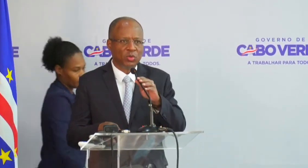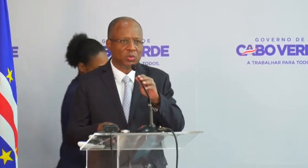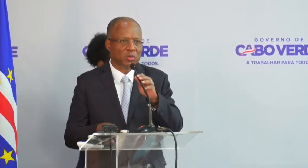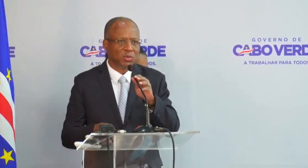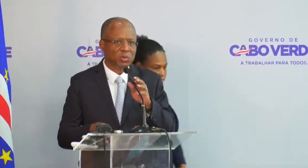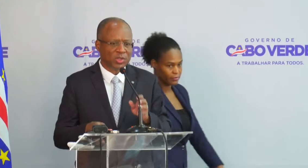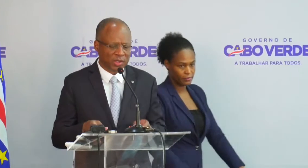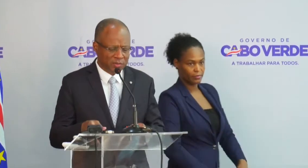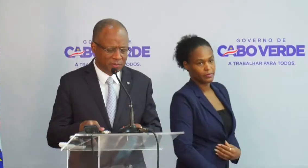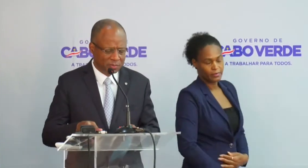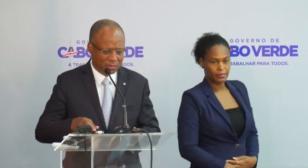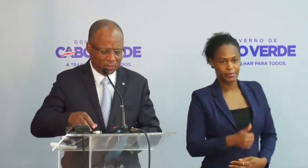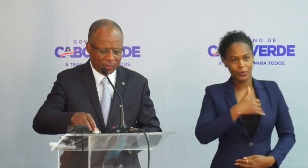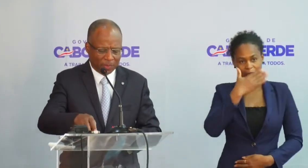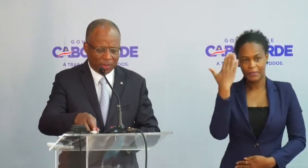Muito bom dia.